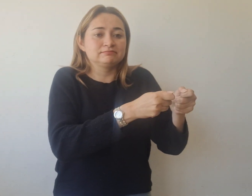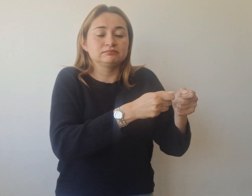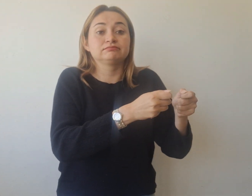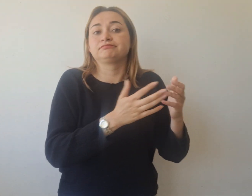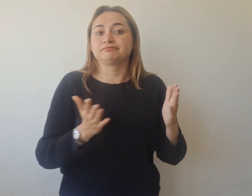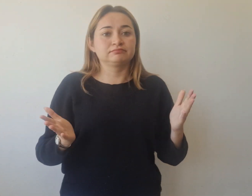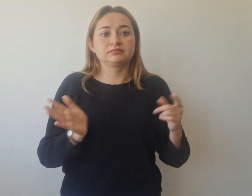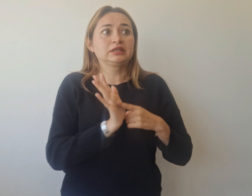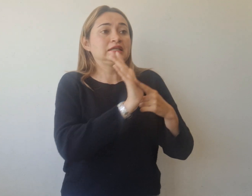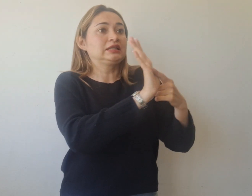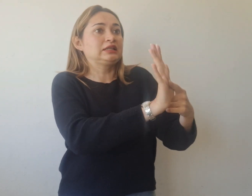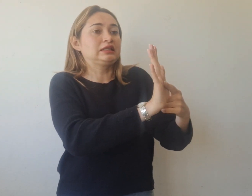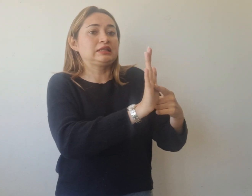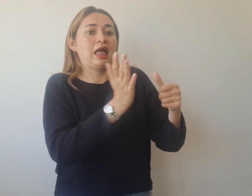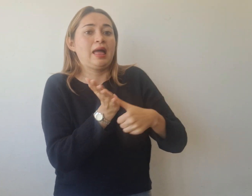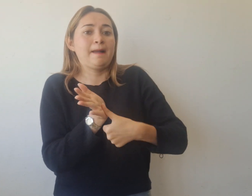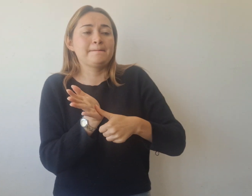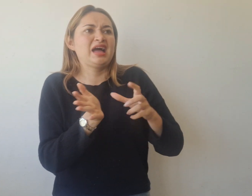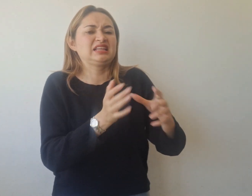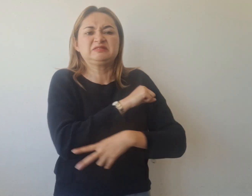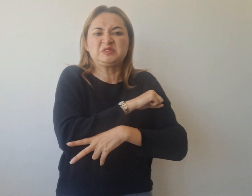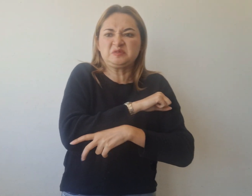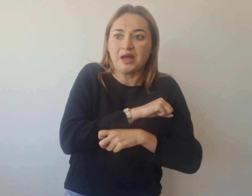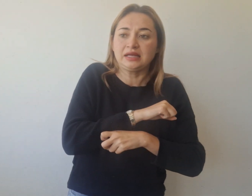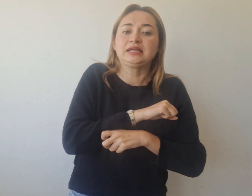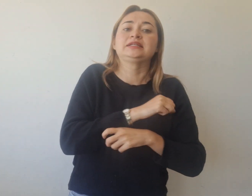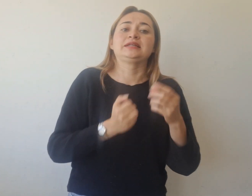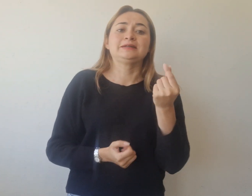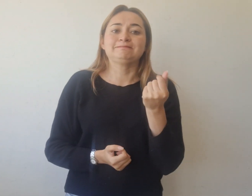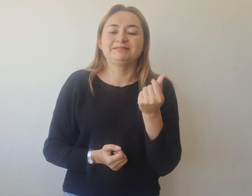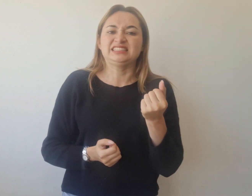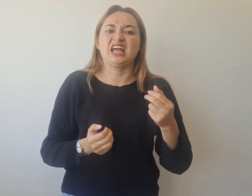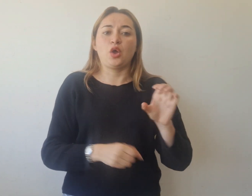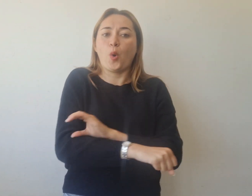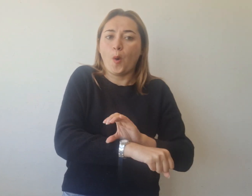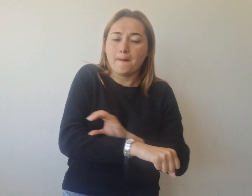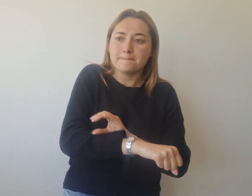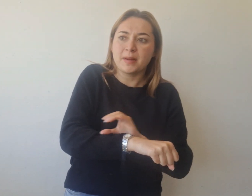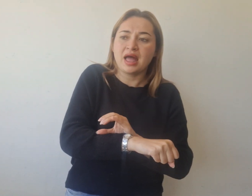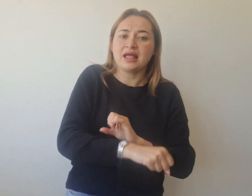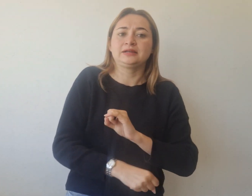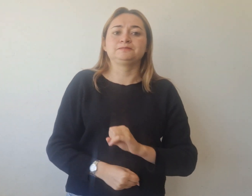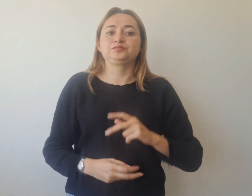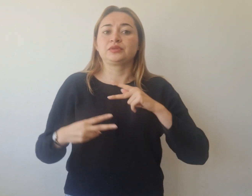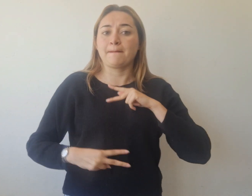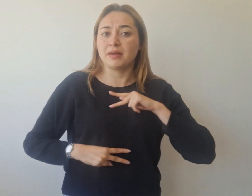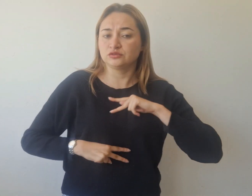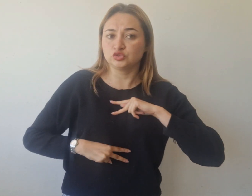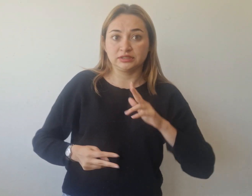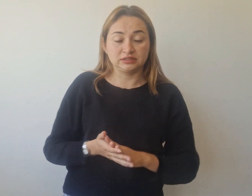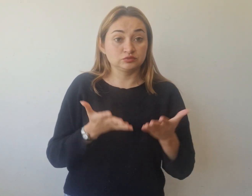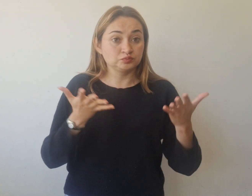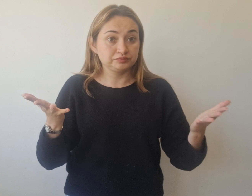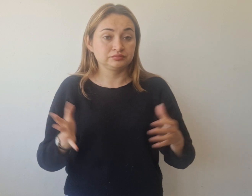revisando sus pertenencias y hurt estándolo tecnológicos y personales este grupo